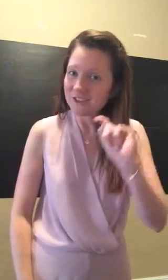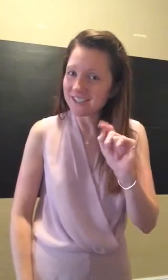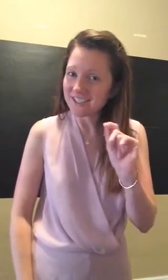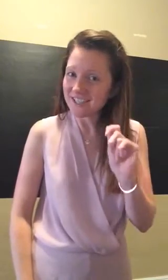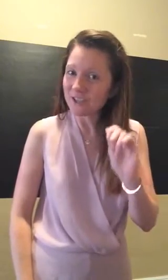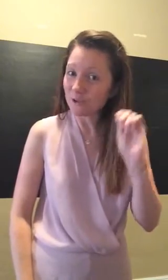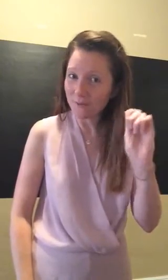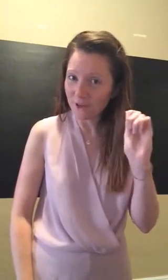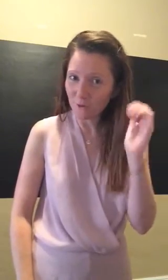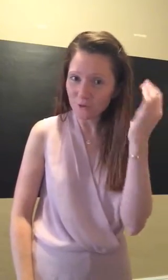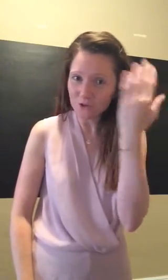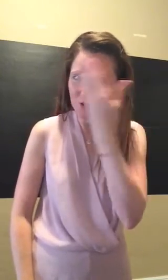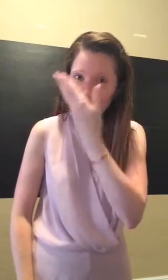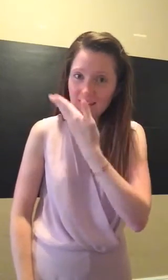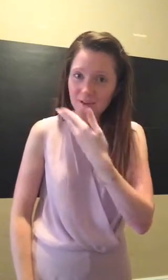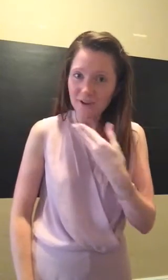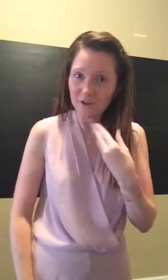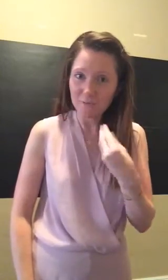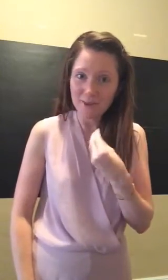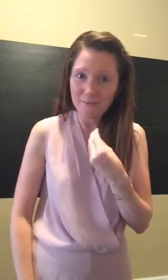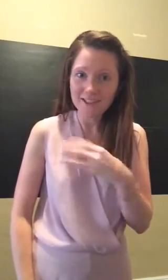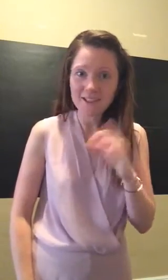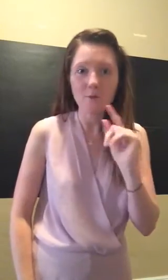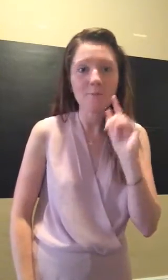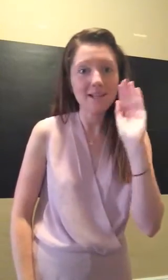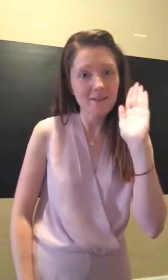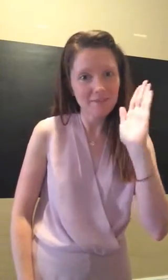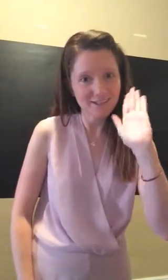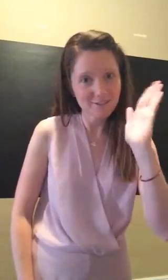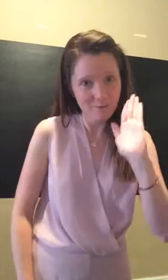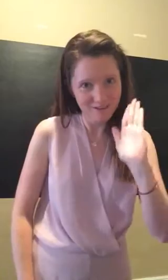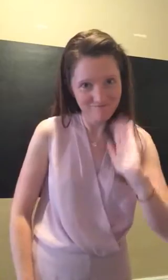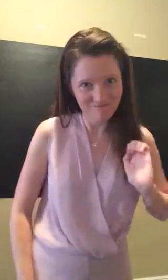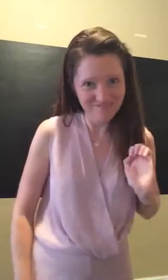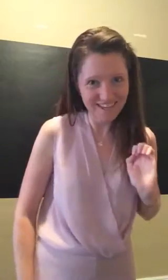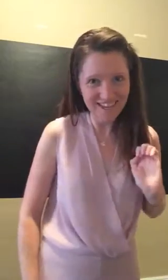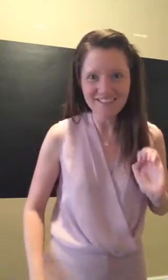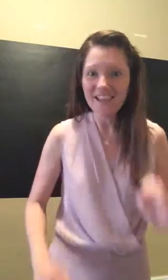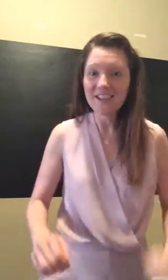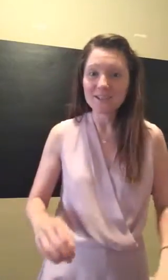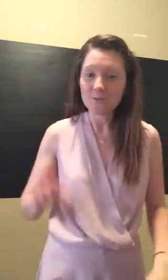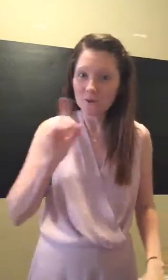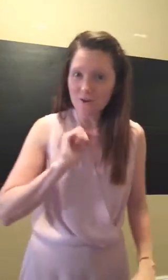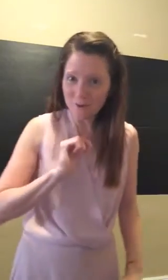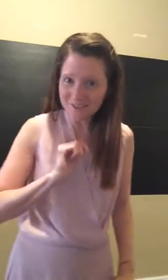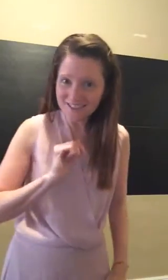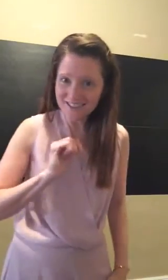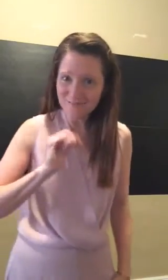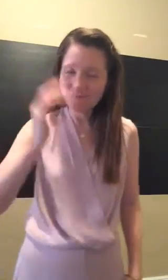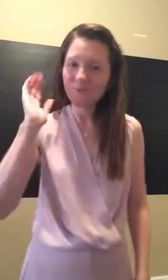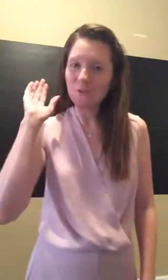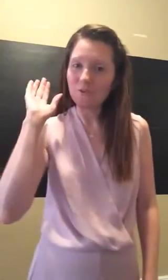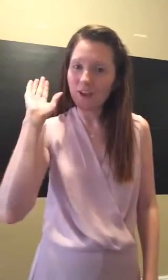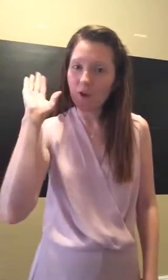utiliser ton main gauche et faire la même action, mais avec cette main. Ok? Donc, on commence. On va